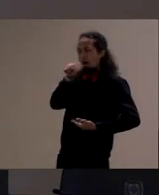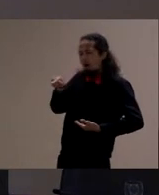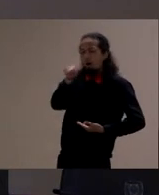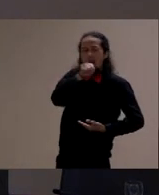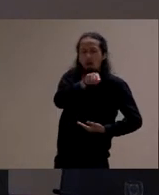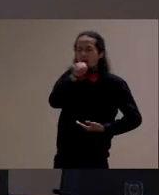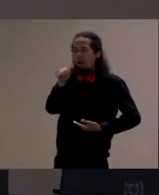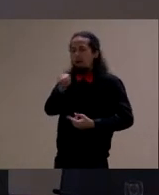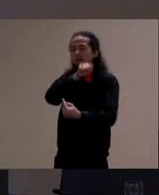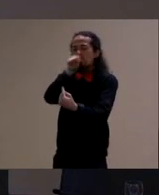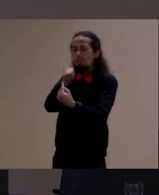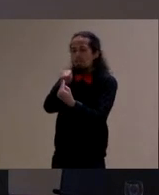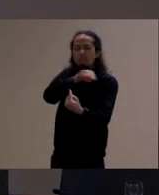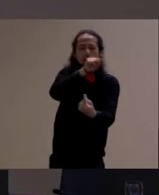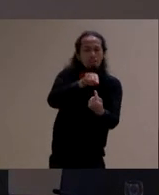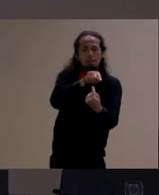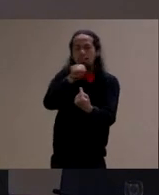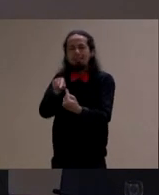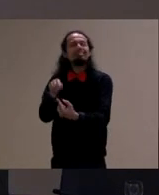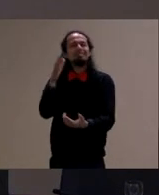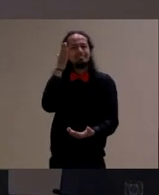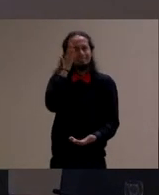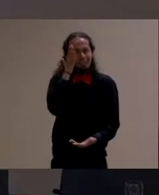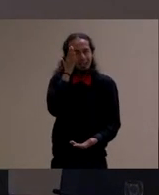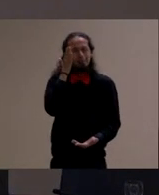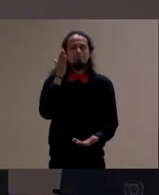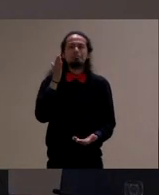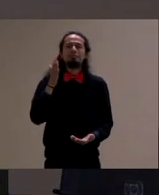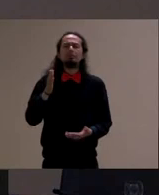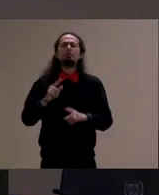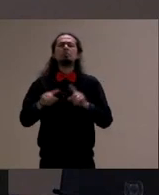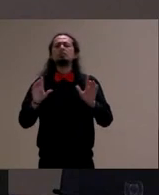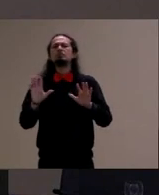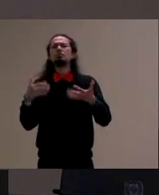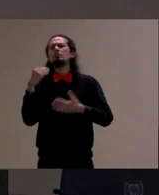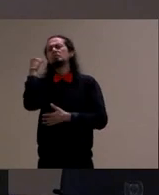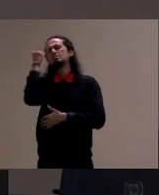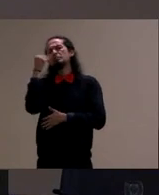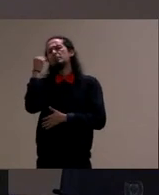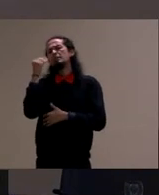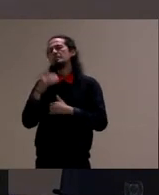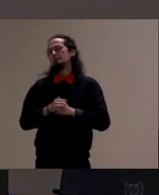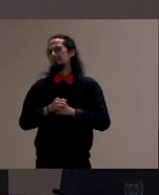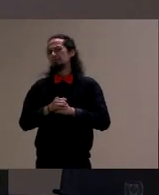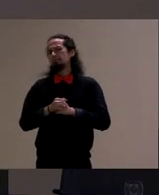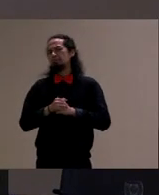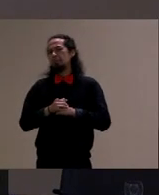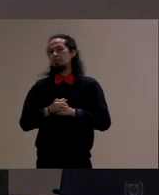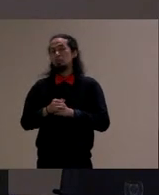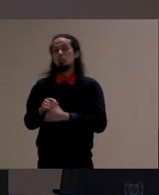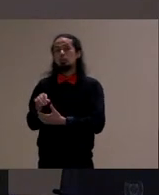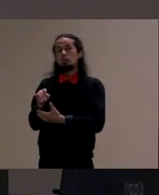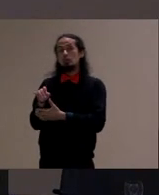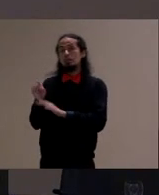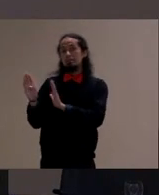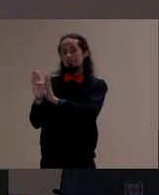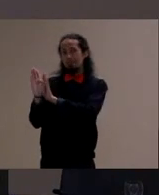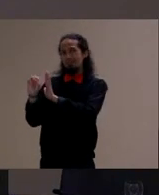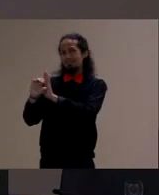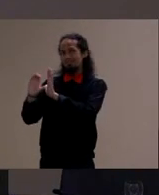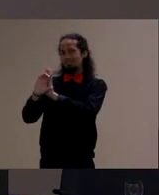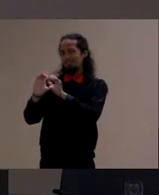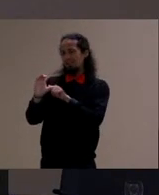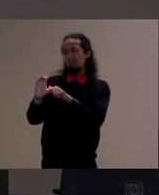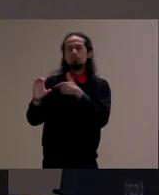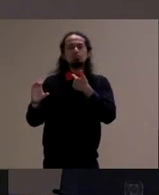né então no na no documento da bncc e não há uma definição